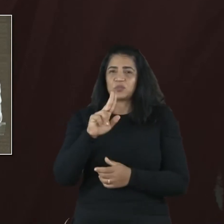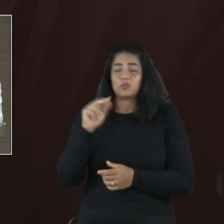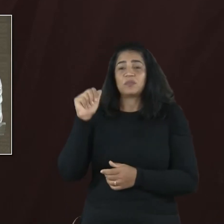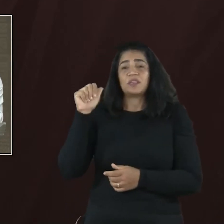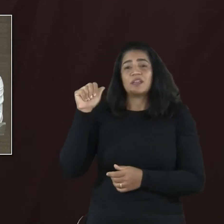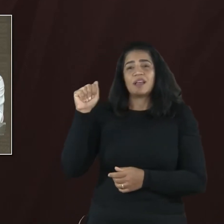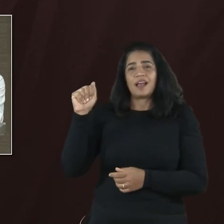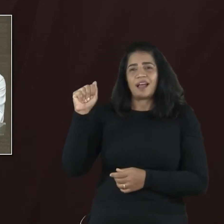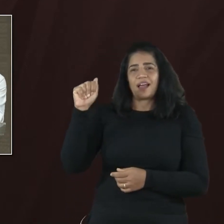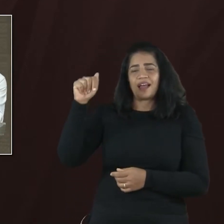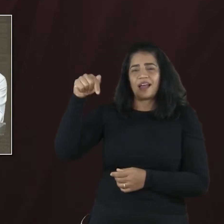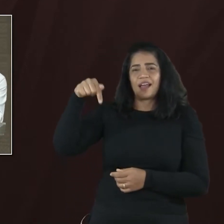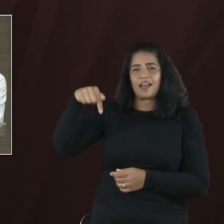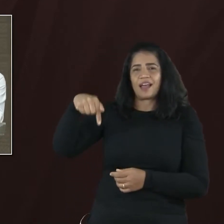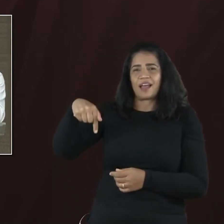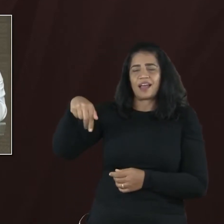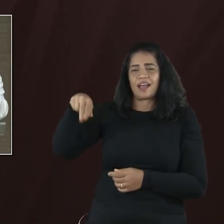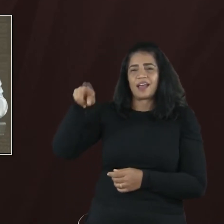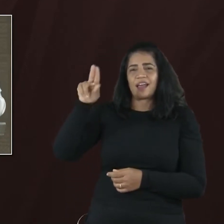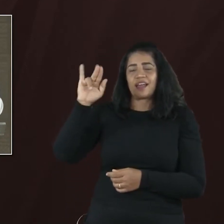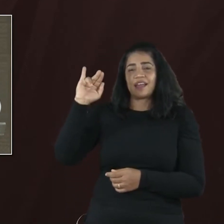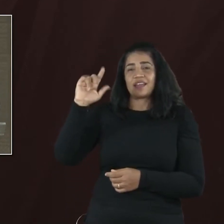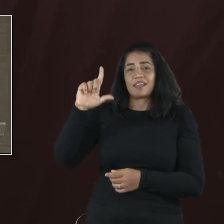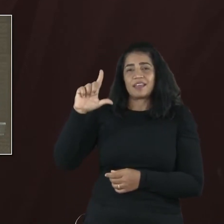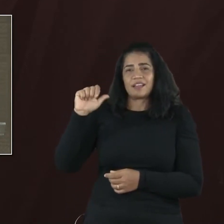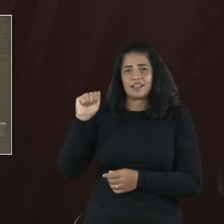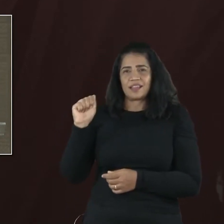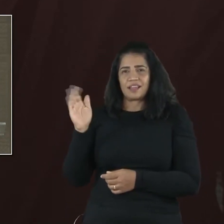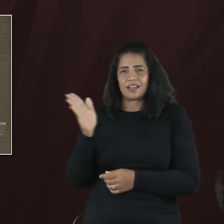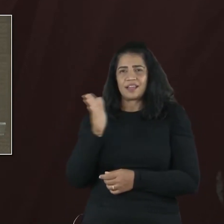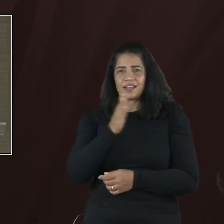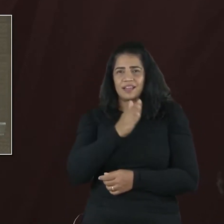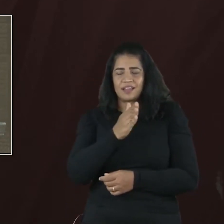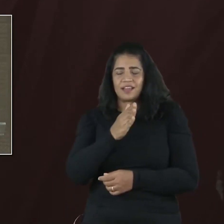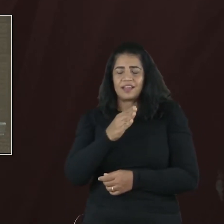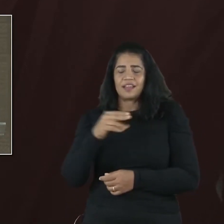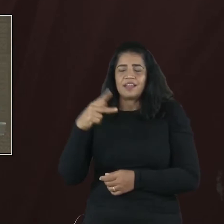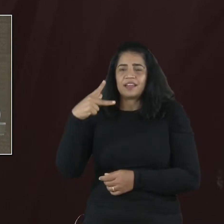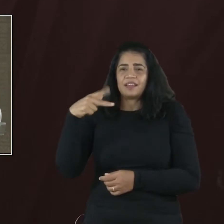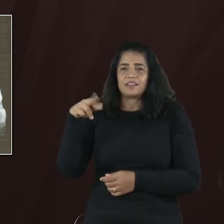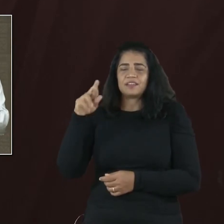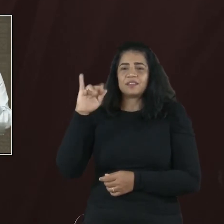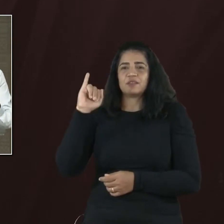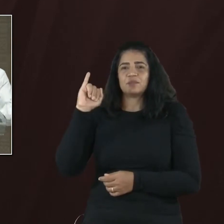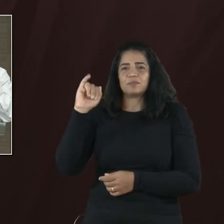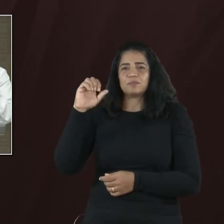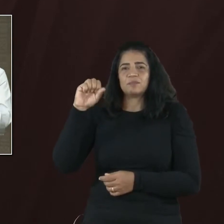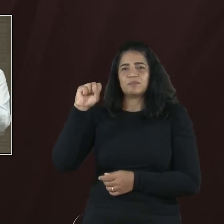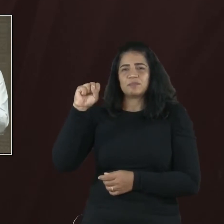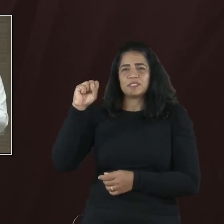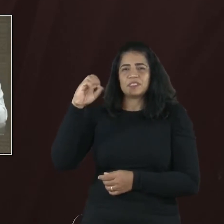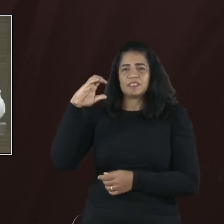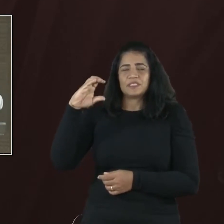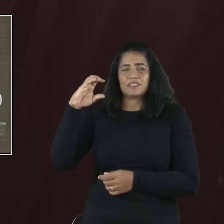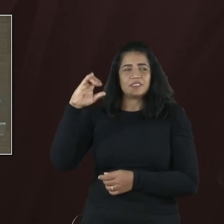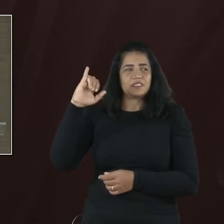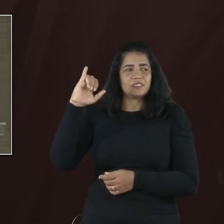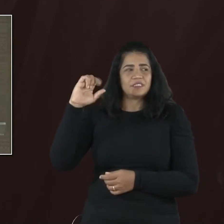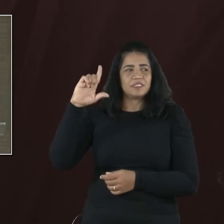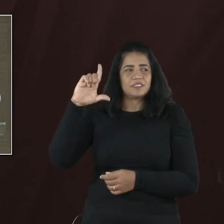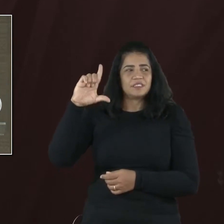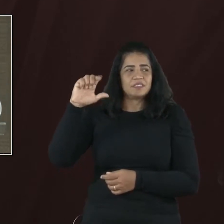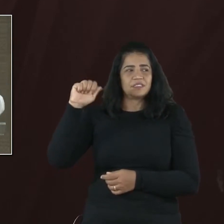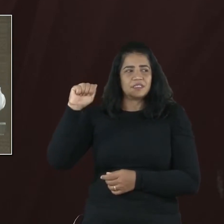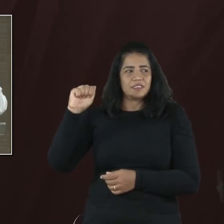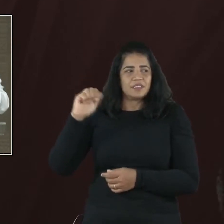coisa maravilhosa, por causa de ele poder, né, ter um meio de sustento, achou esse casal, e esse